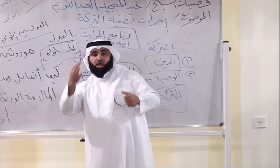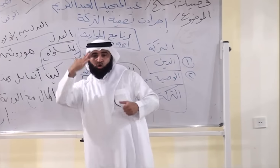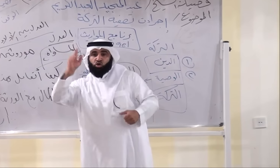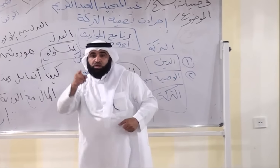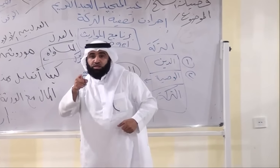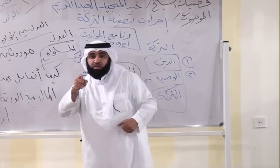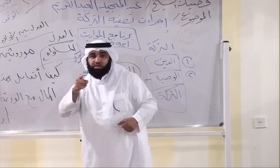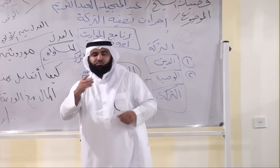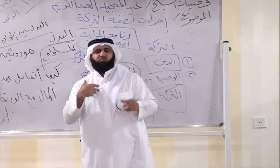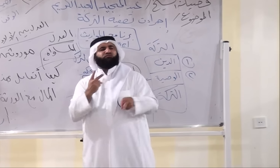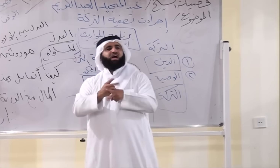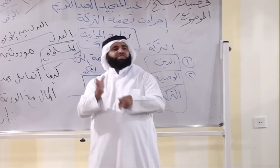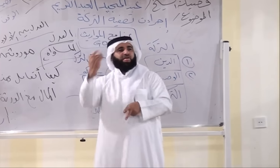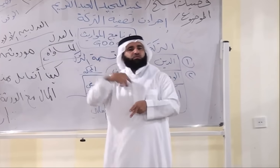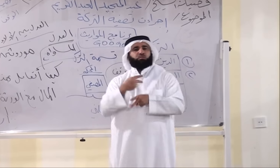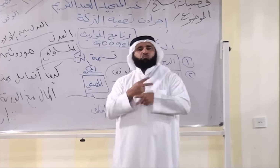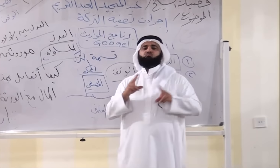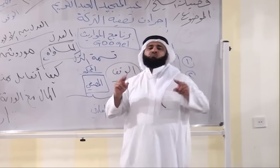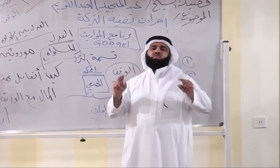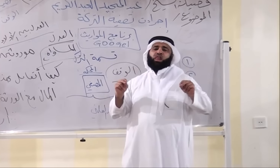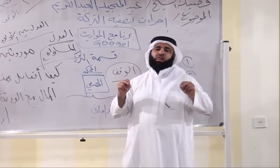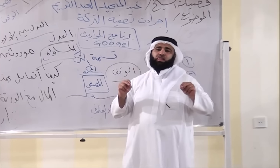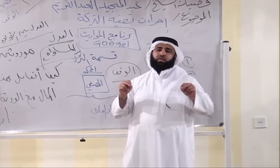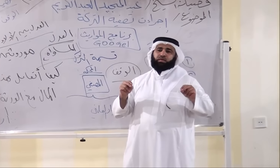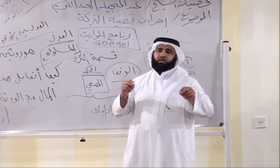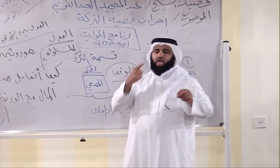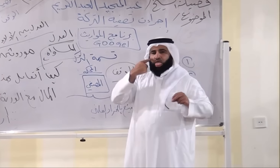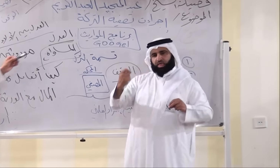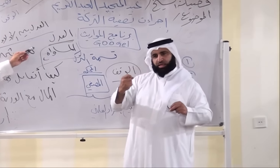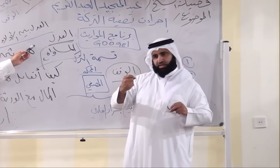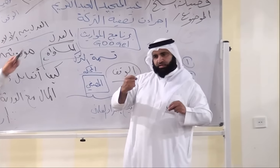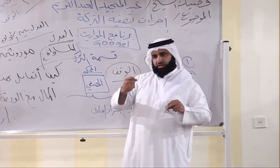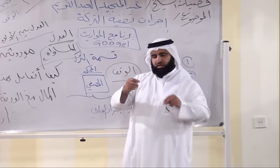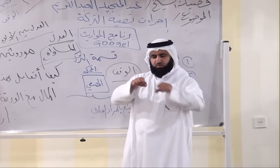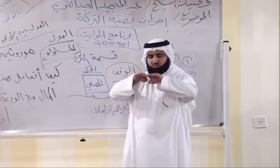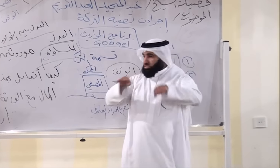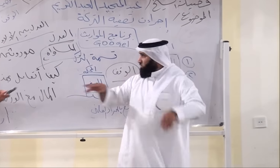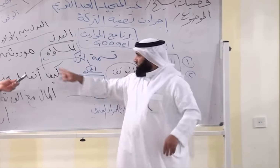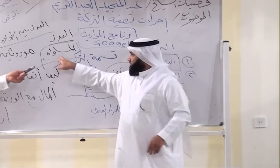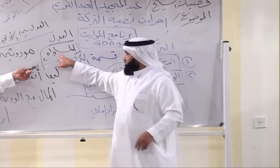متعلقة بأن الإنسان يأخذ بمثل ما أخذ فيه، ليست بمعنى المساواة